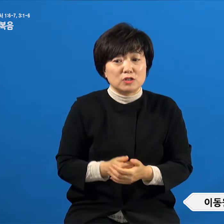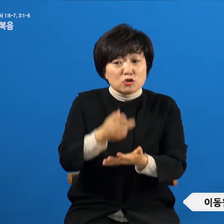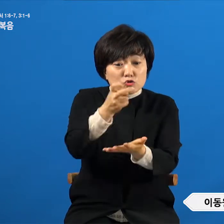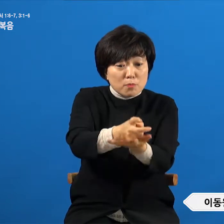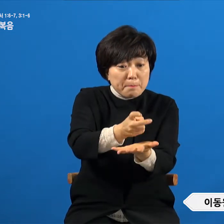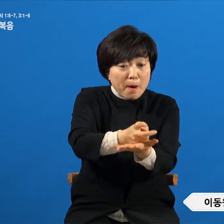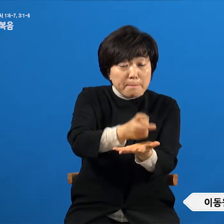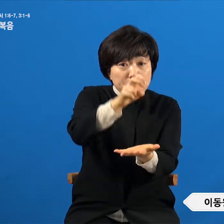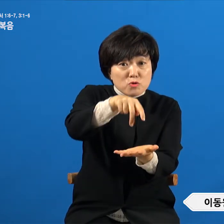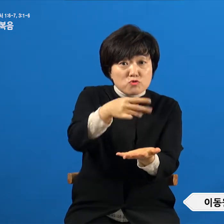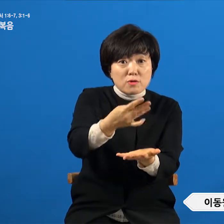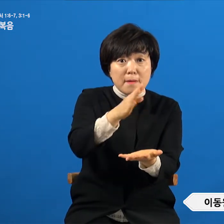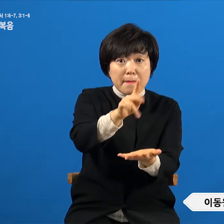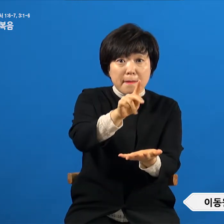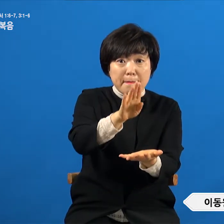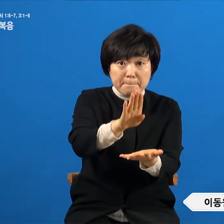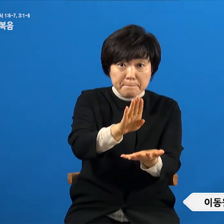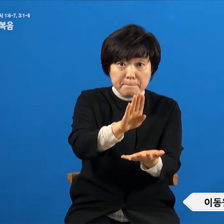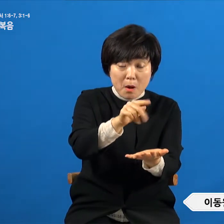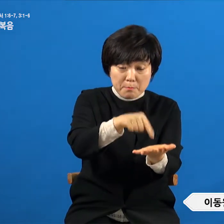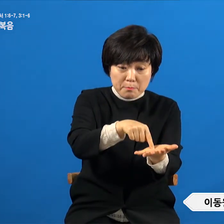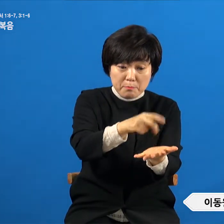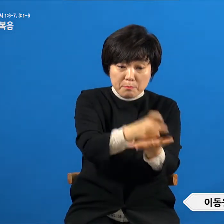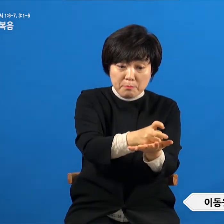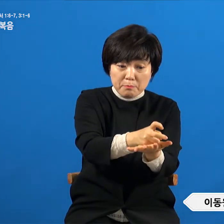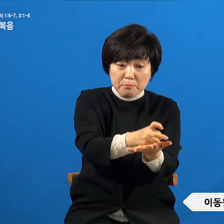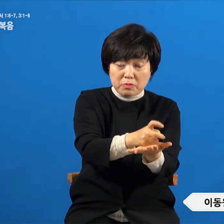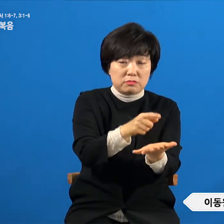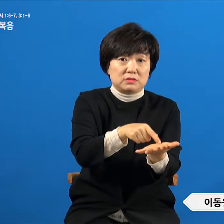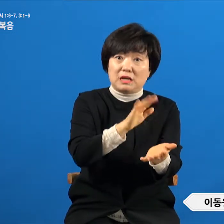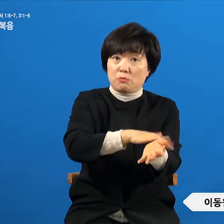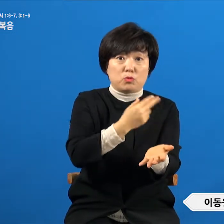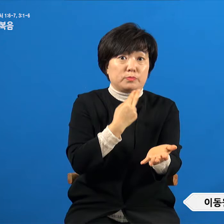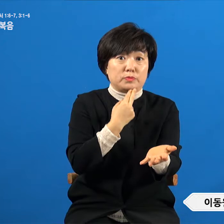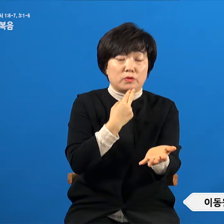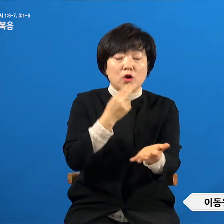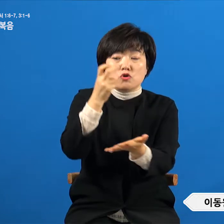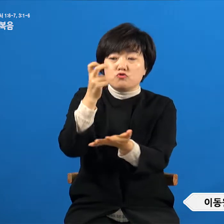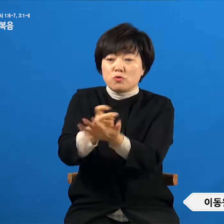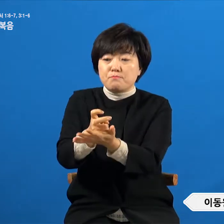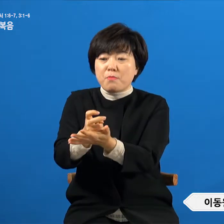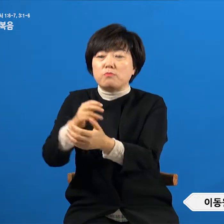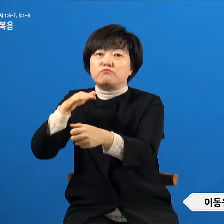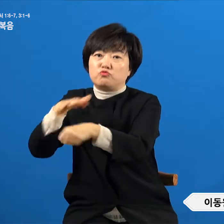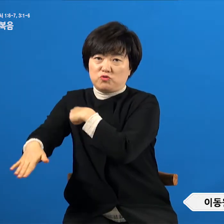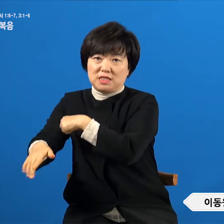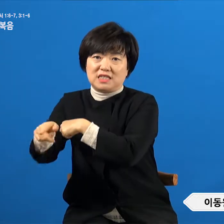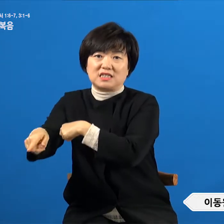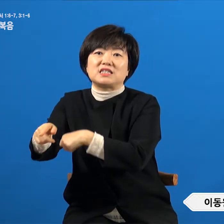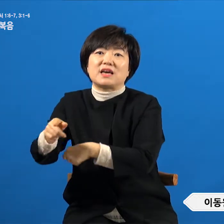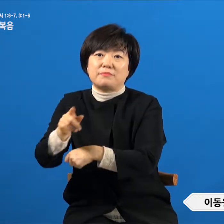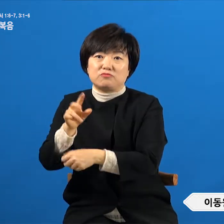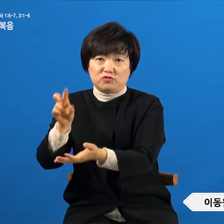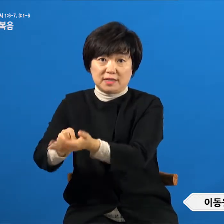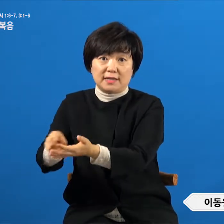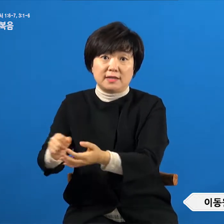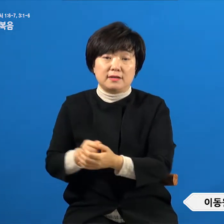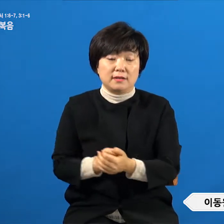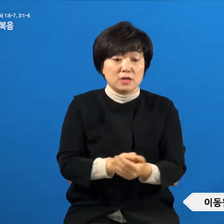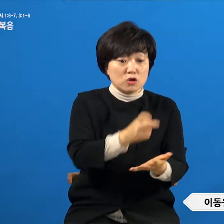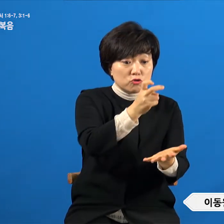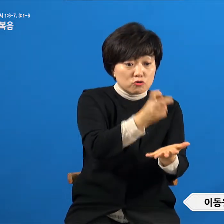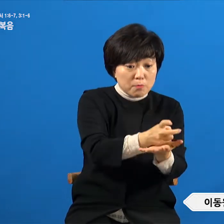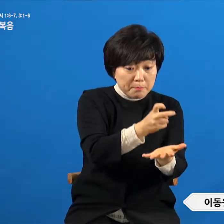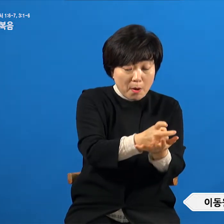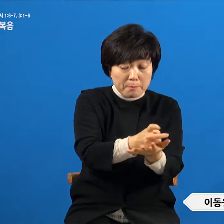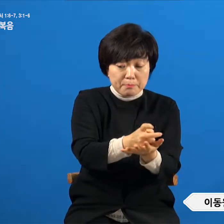율법 자체는 잘못된 것이 아니에요. 그러나 율법주의에 문제가 있습니다. 자, 율법주의가